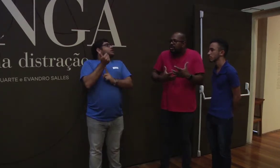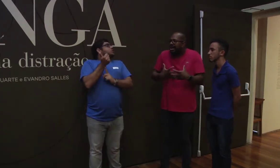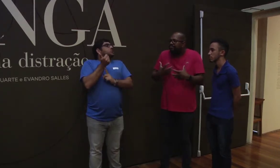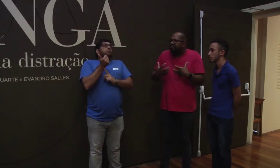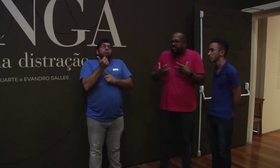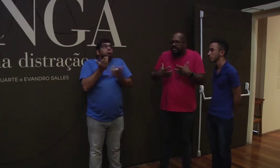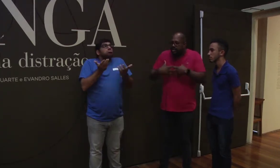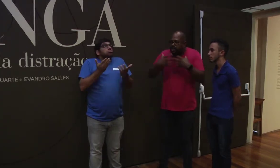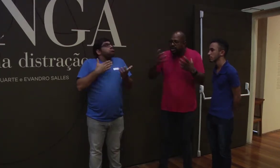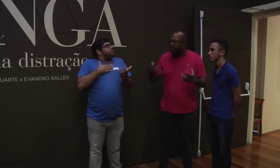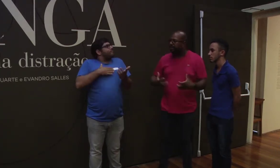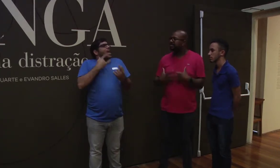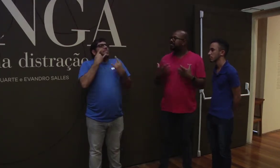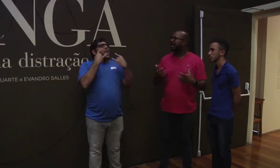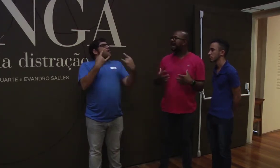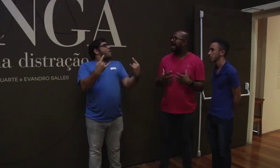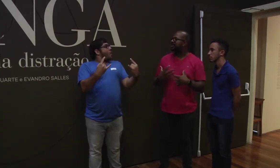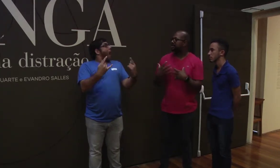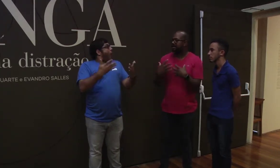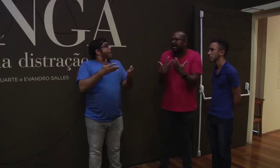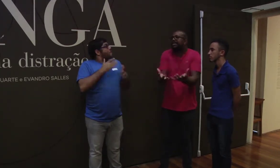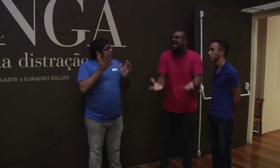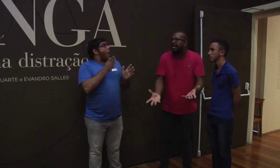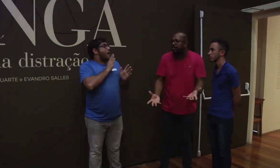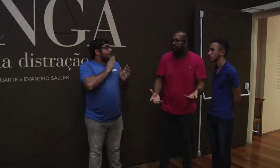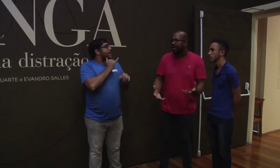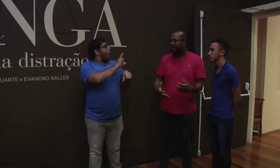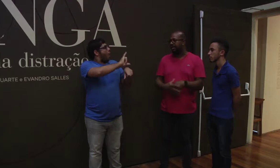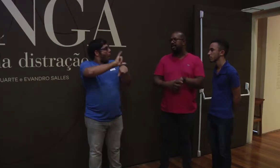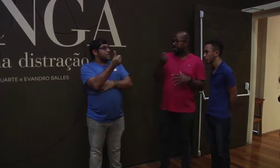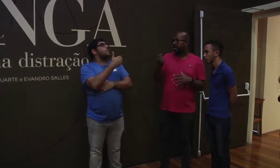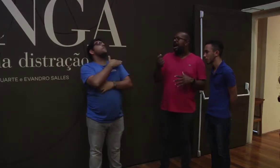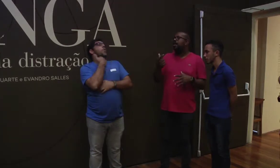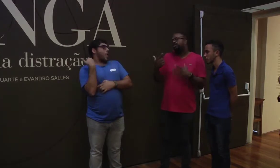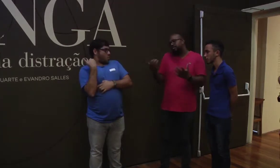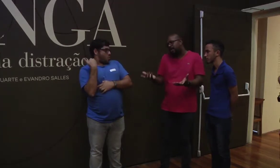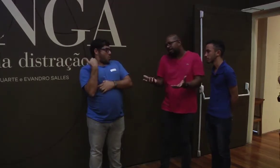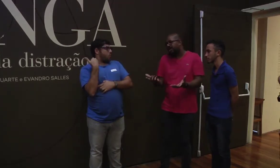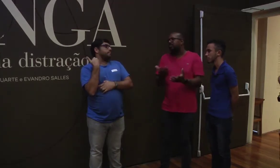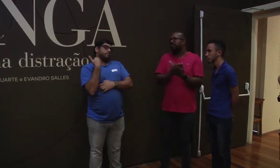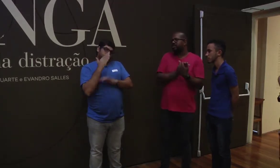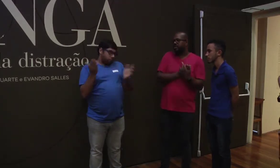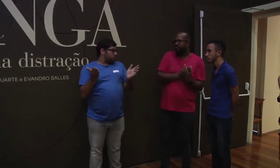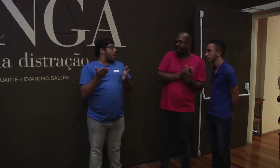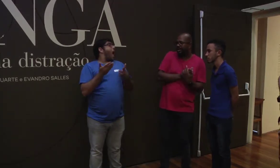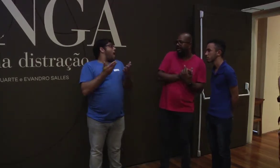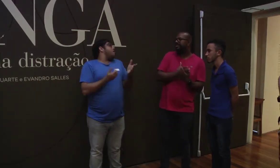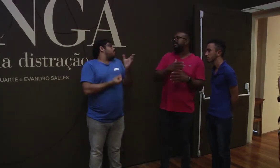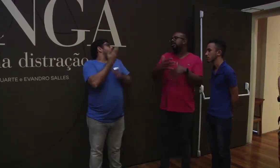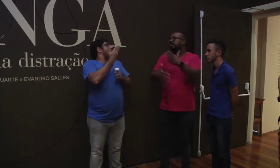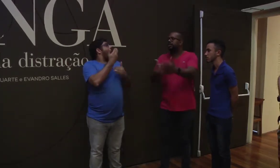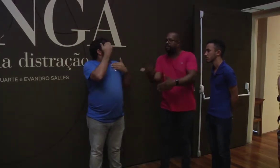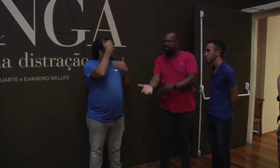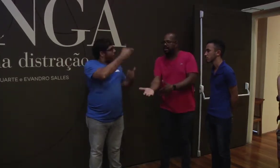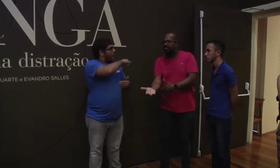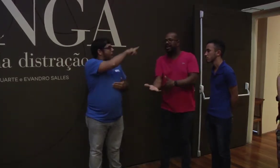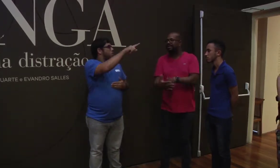a sentir e perceber a arte e ser atraído por ela. A última obra dele foi em 2015 e logo depois ele